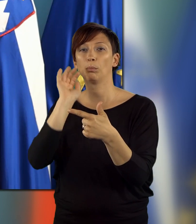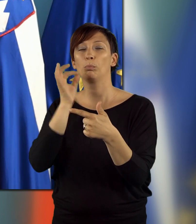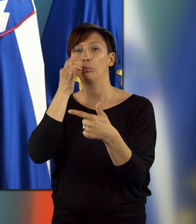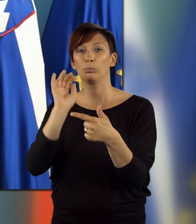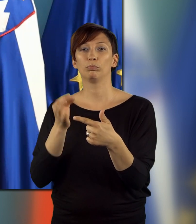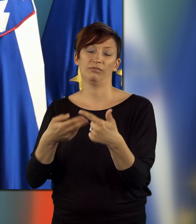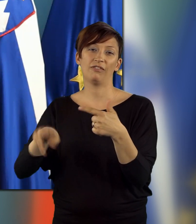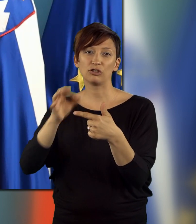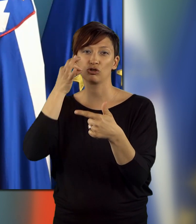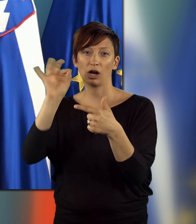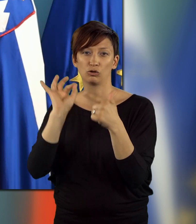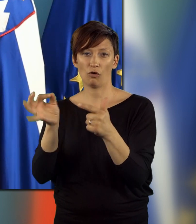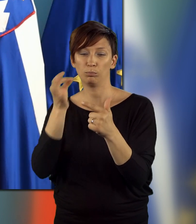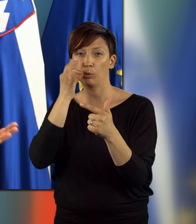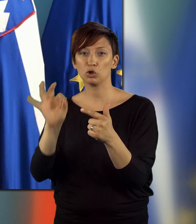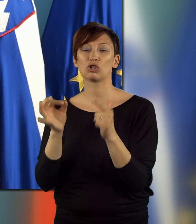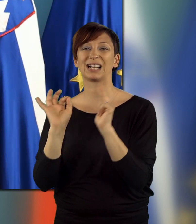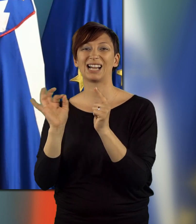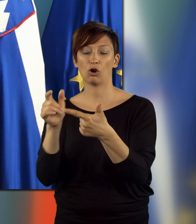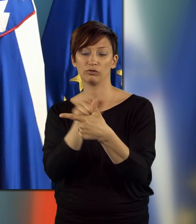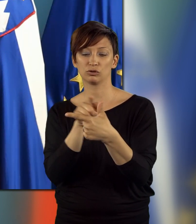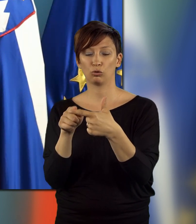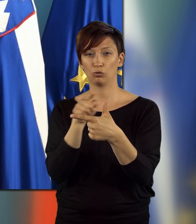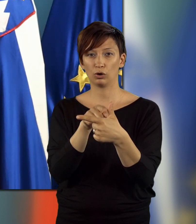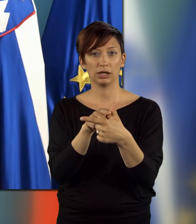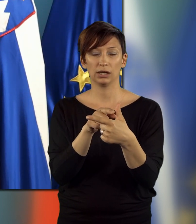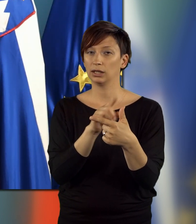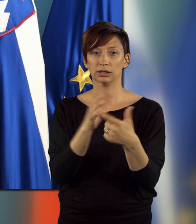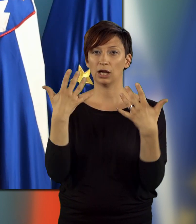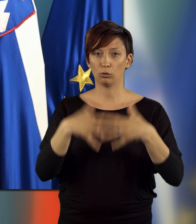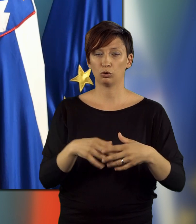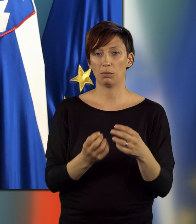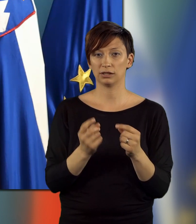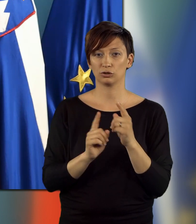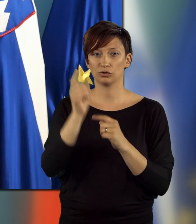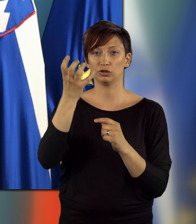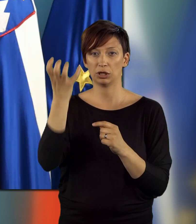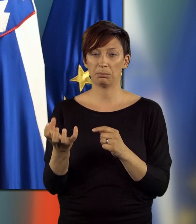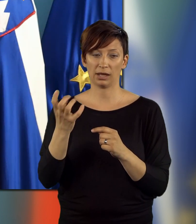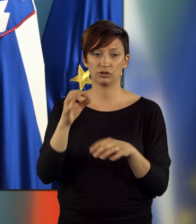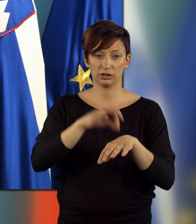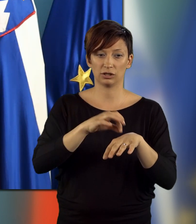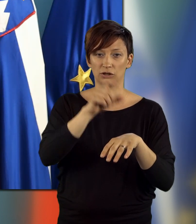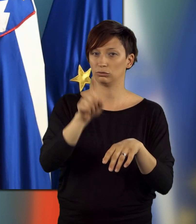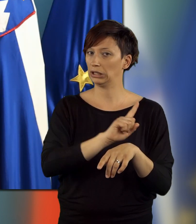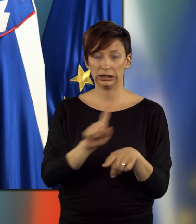to zaradi tega, ker se v javnost večkrat pojavlja, da je to avtomatsko povečanje plač za zdravnike. In temu ni tako.